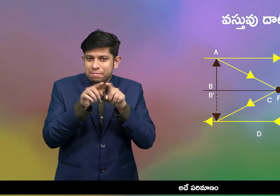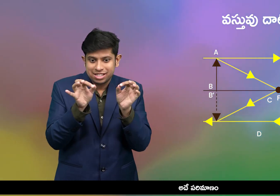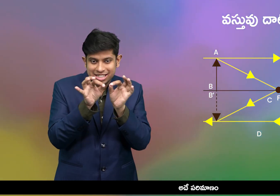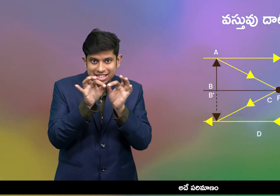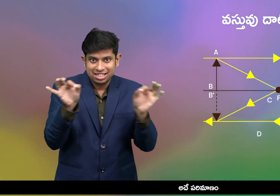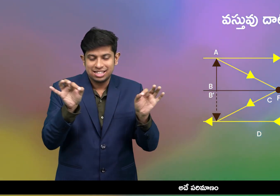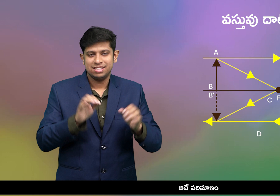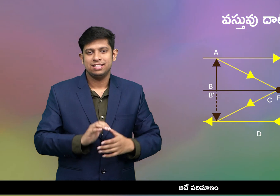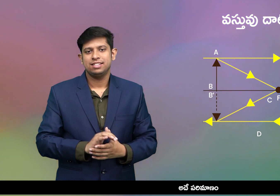అదే పరిమాణం.